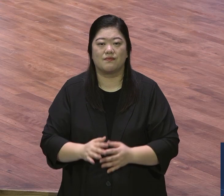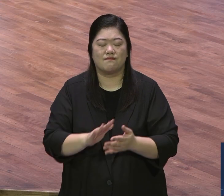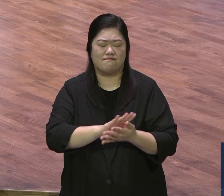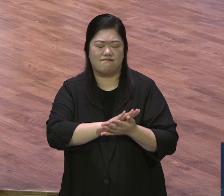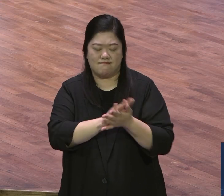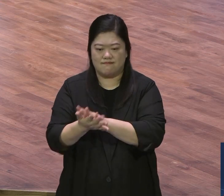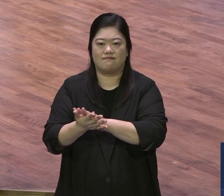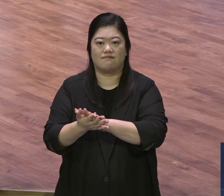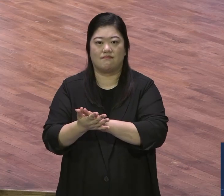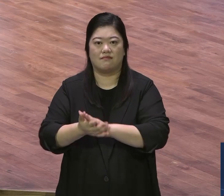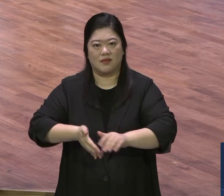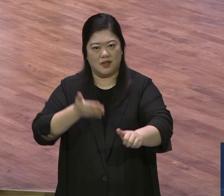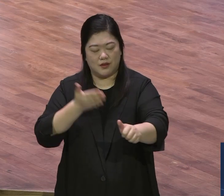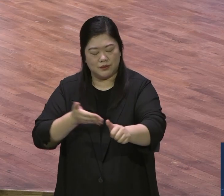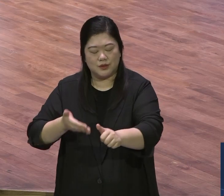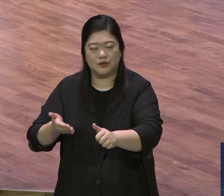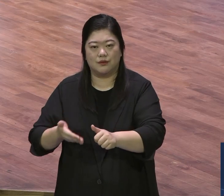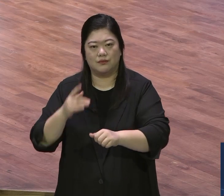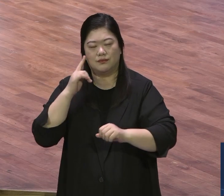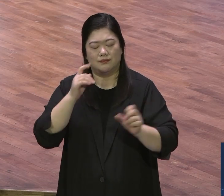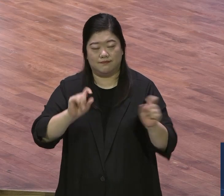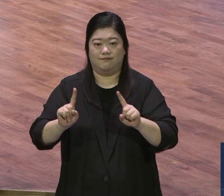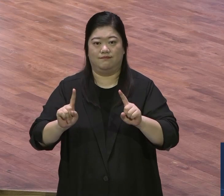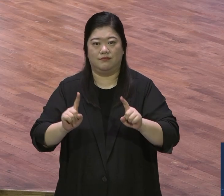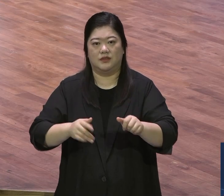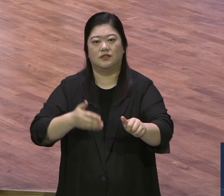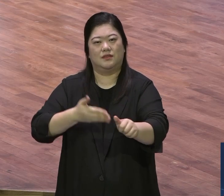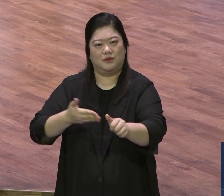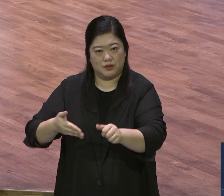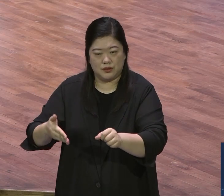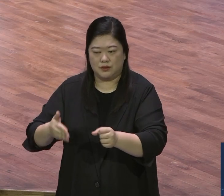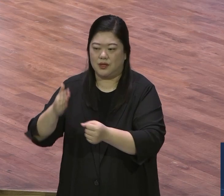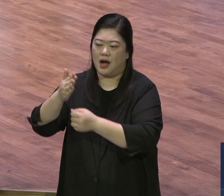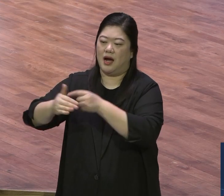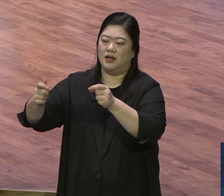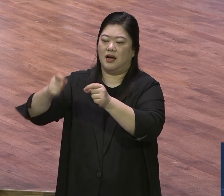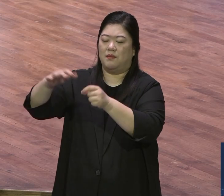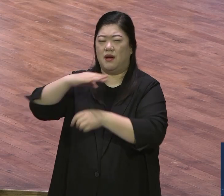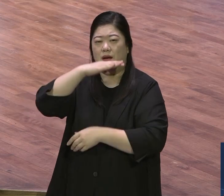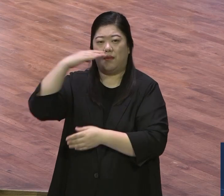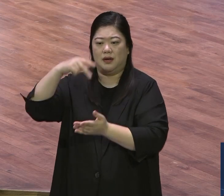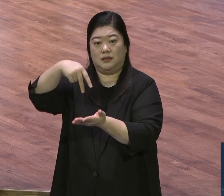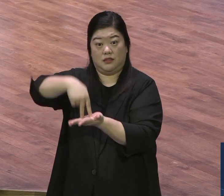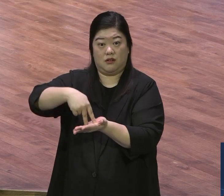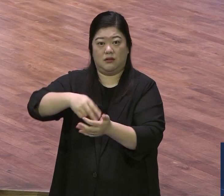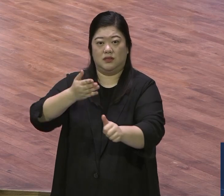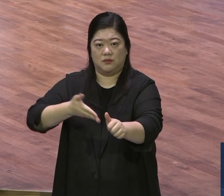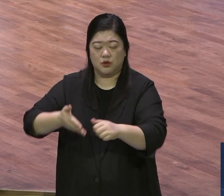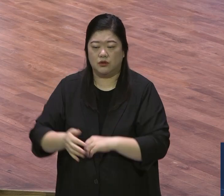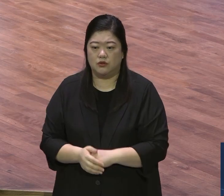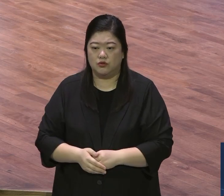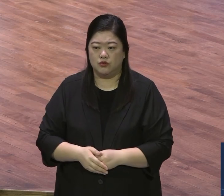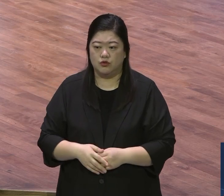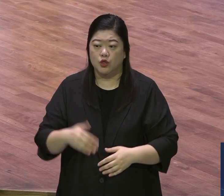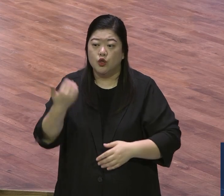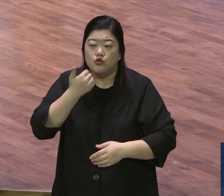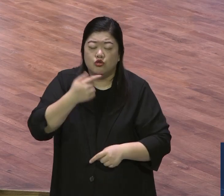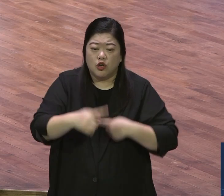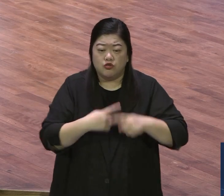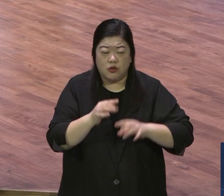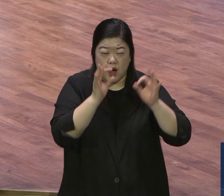정신 차려야 돼요 하나님 써야 됩니다 누구 말들어라가 아닙니다 하나님 앞에 써야 돼요